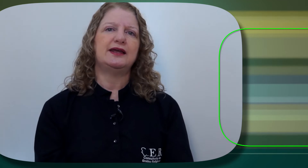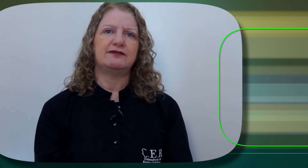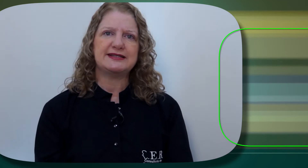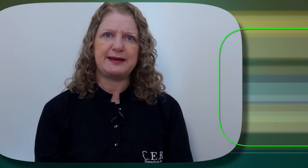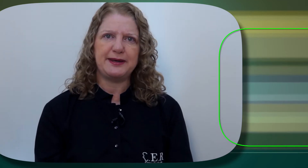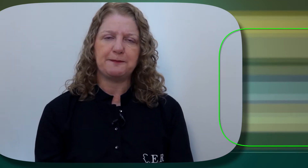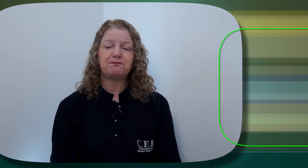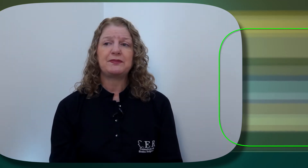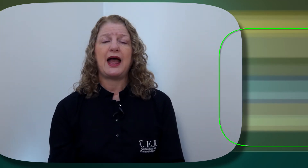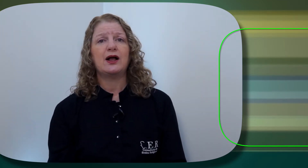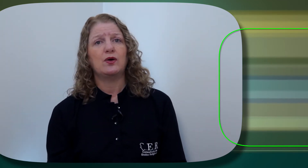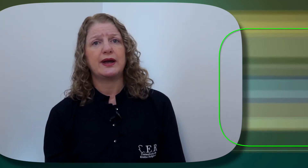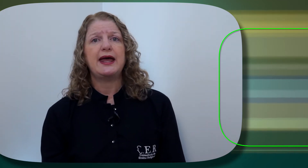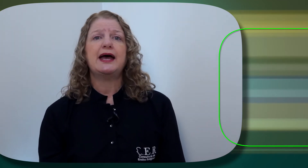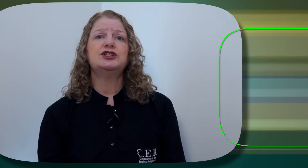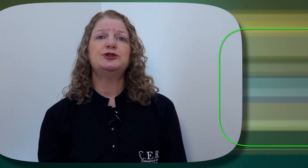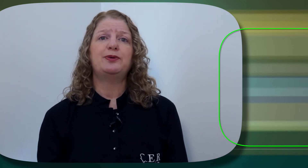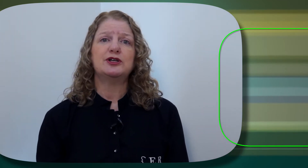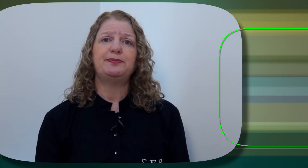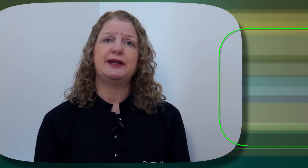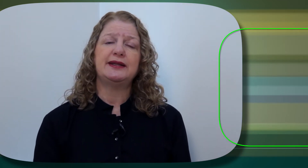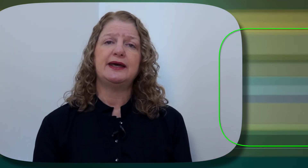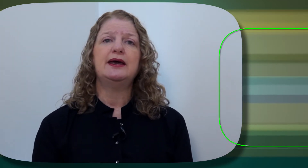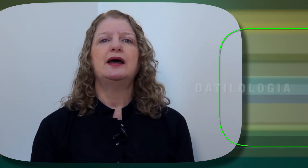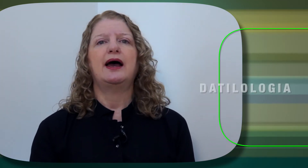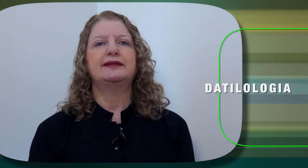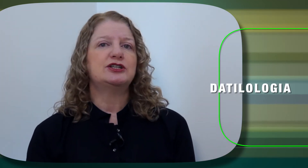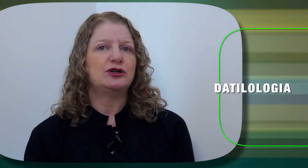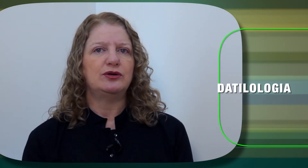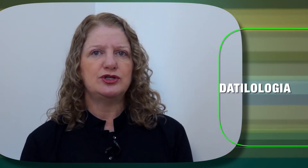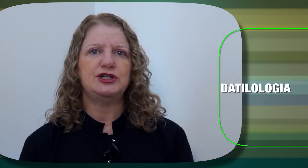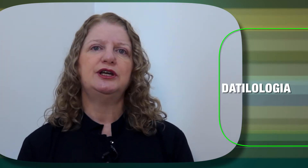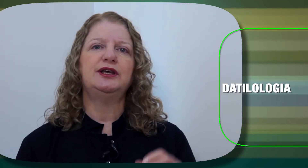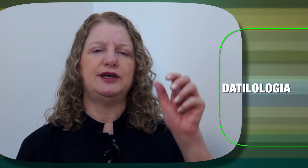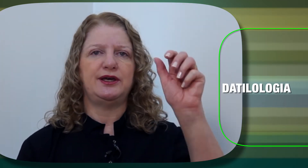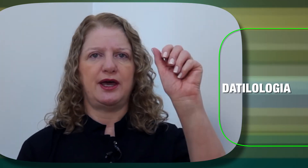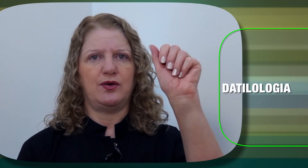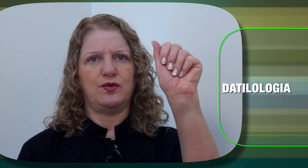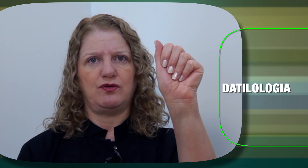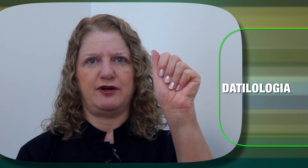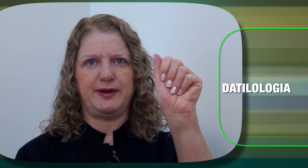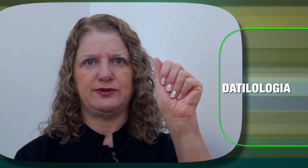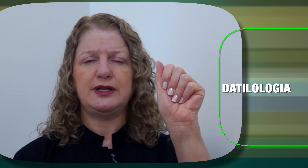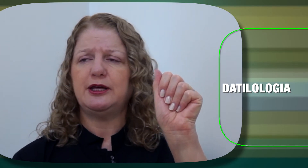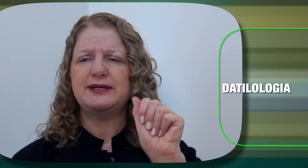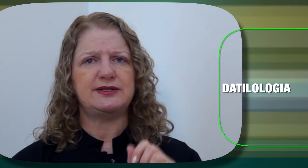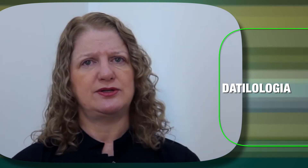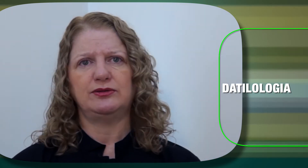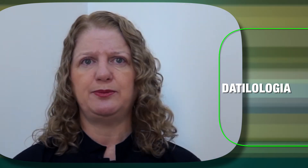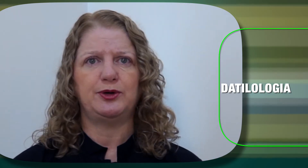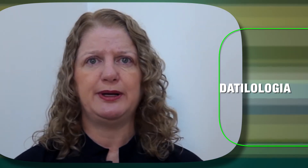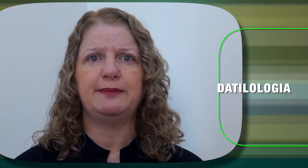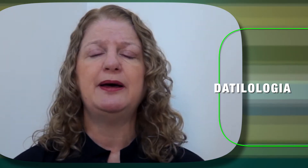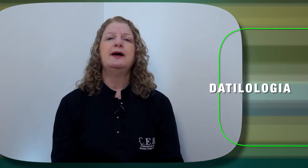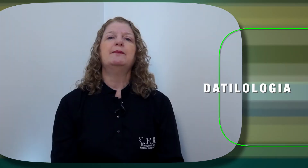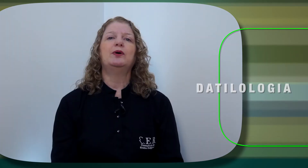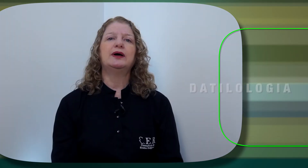que vai saber. Agora, a gente pode aprender a datilologia, que é o alfabeto em Libras, isso não tem problema,